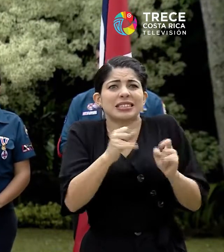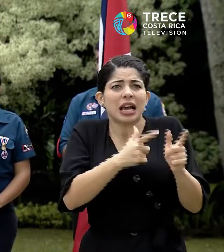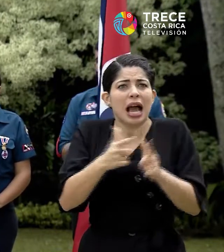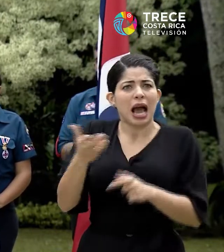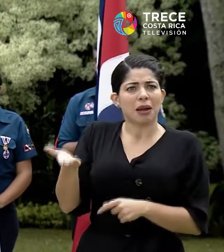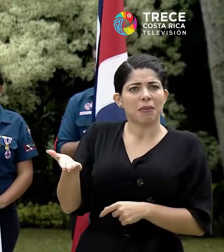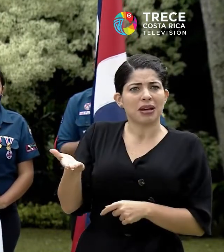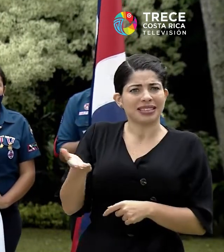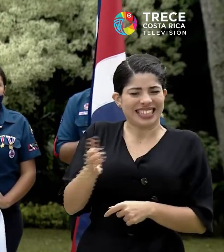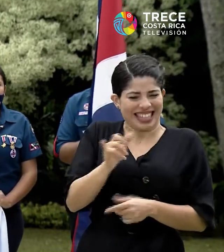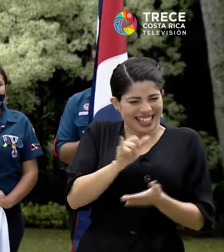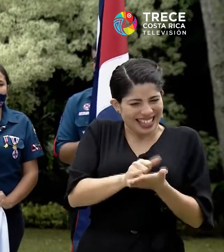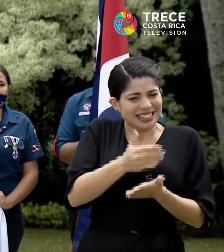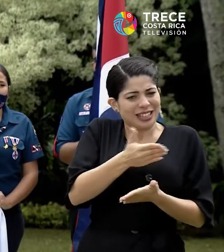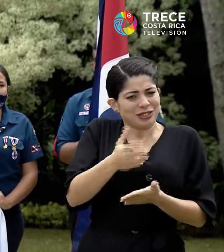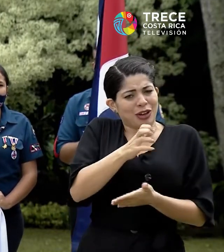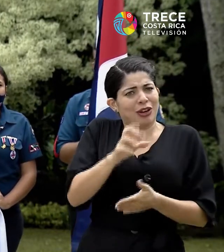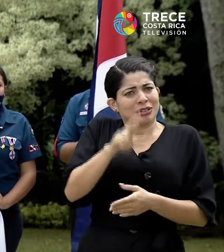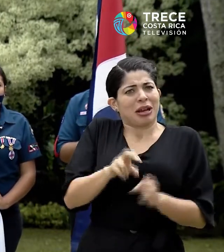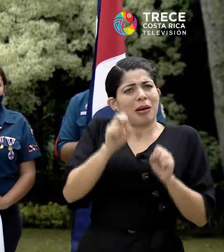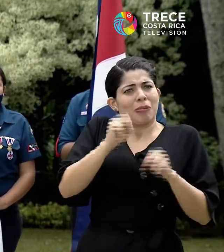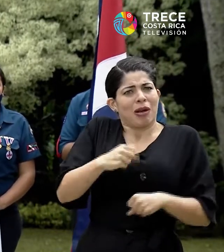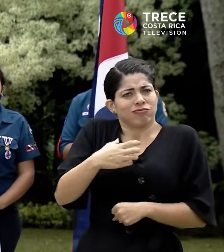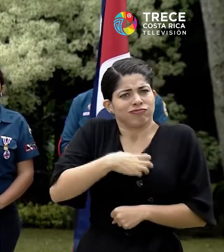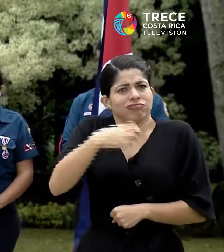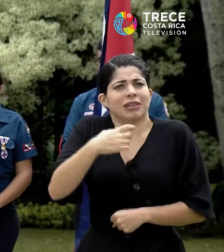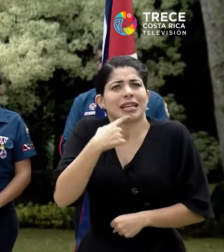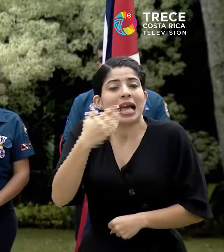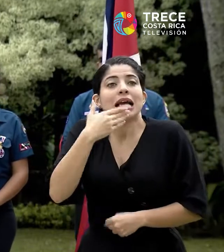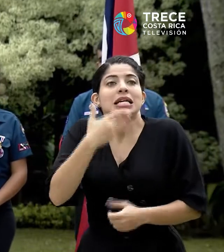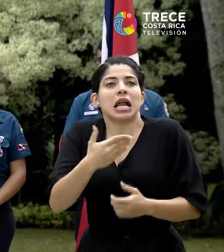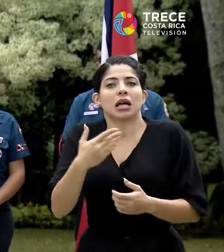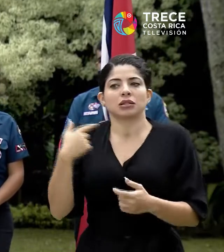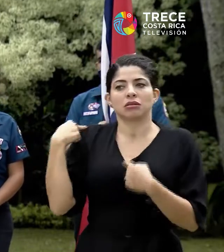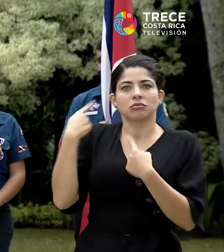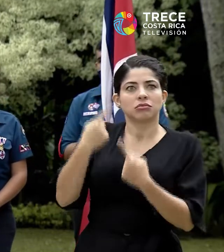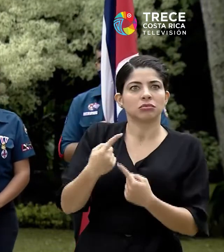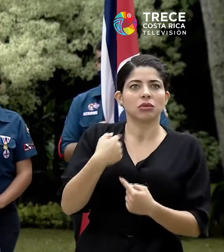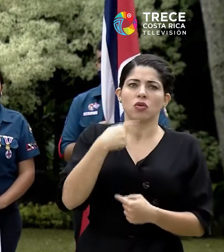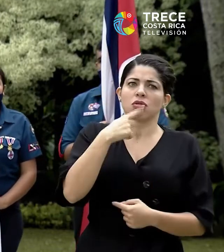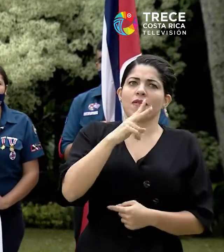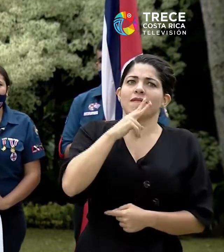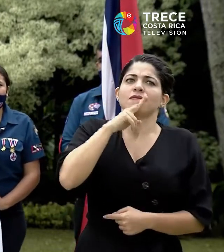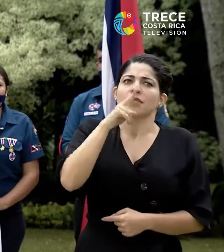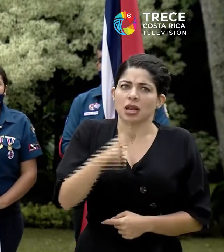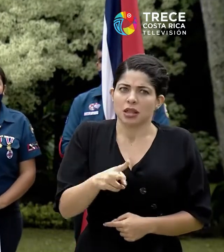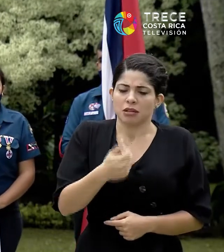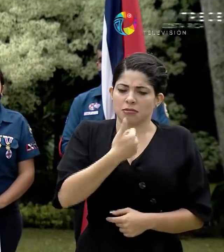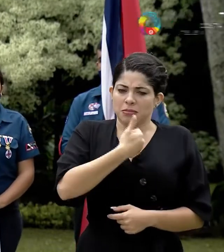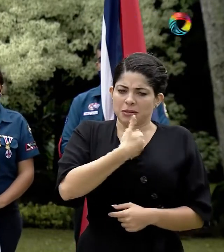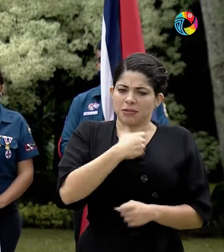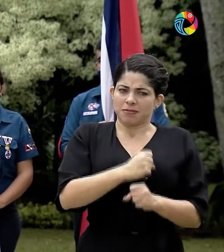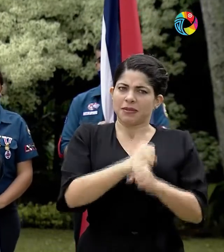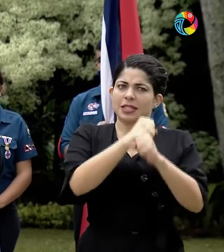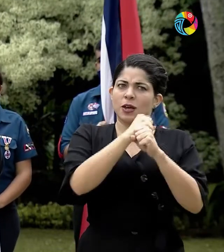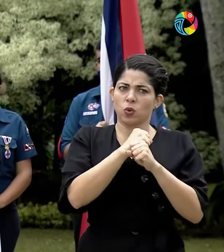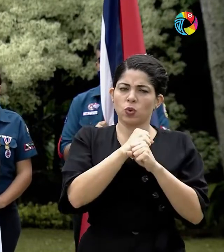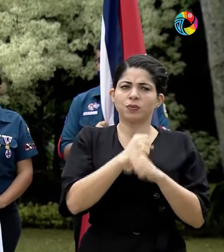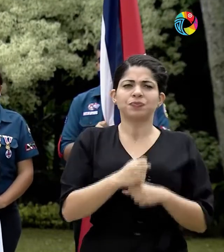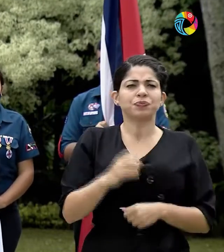Ese es el tipo de cosas que puede decir Costa Rica gracias al legado de lo que hemos hecho. Y lo decimos con verdad y con convicción,